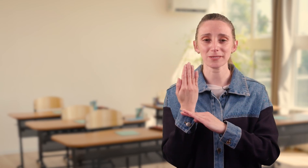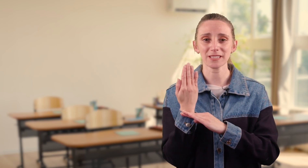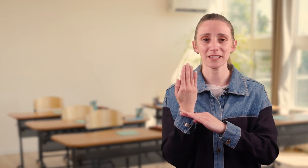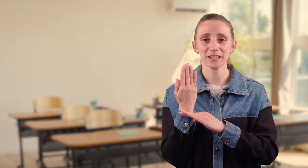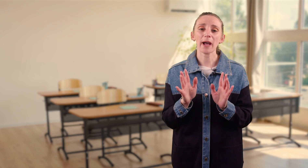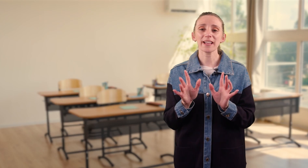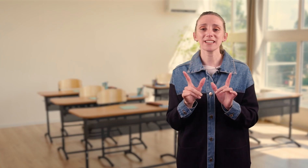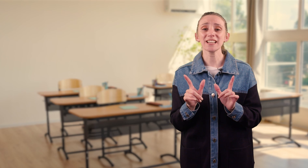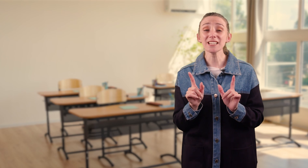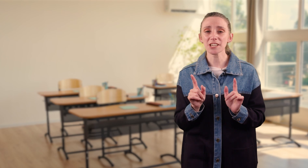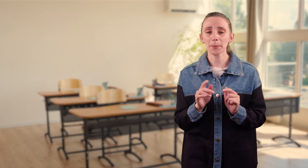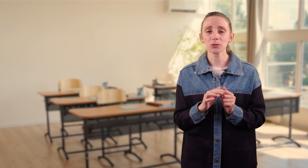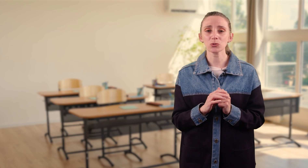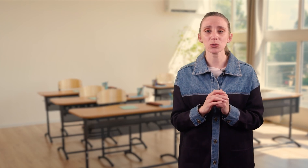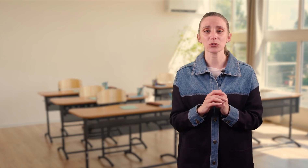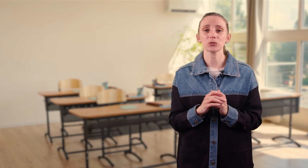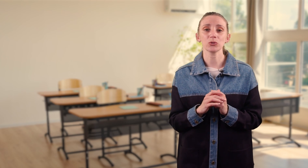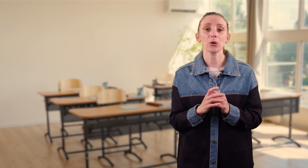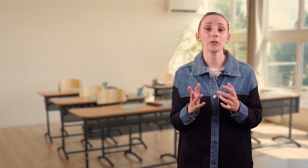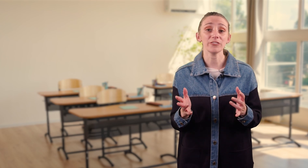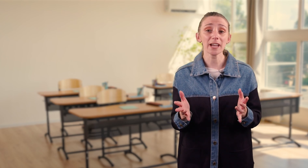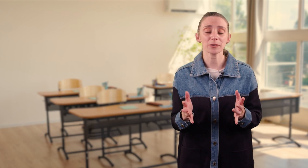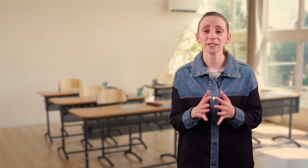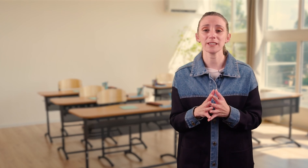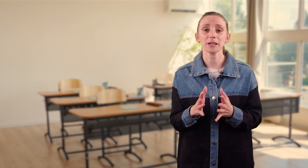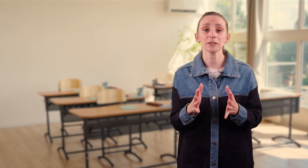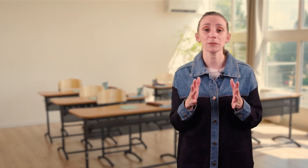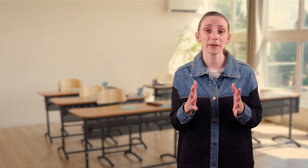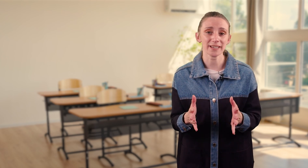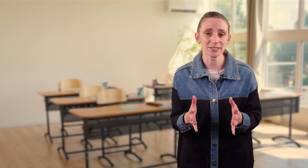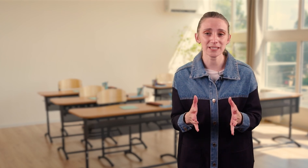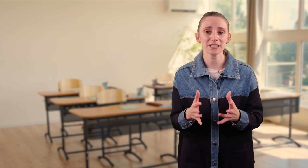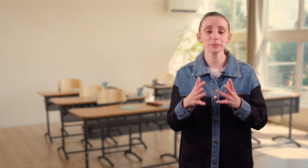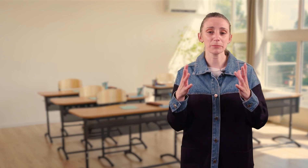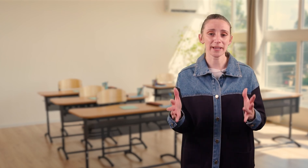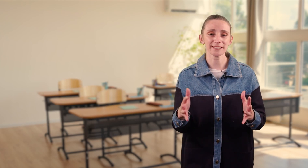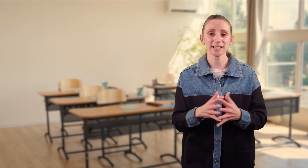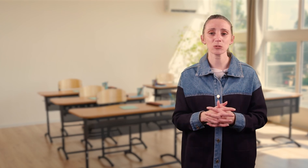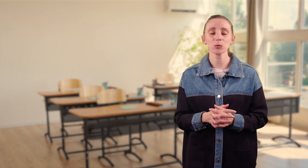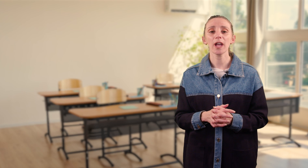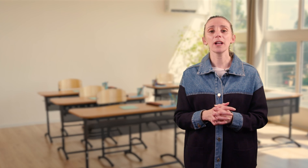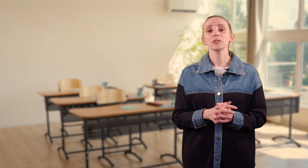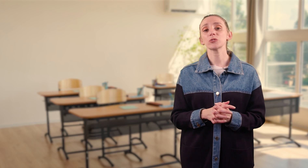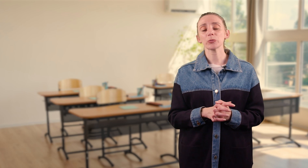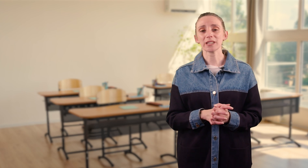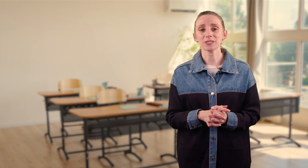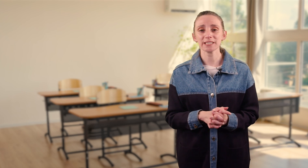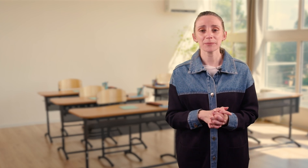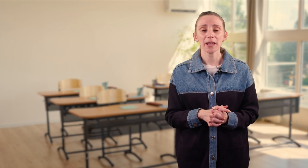présenter. Je m'arrête légèrement sur ce verbe qui est présenter, une présentation, se présenter,